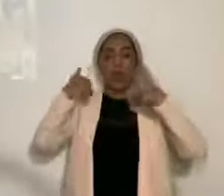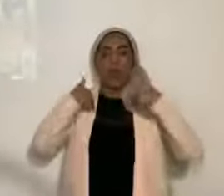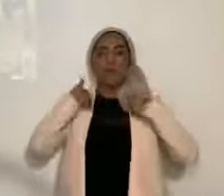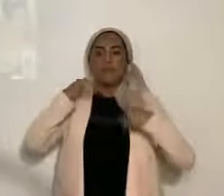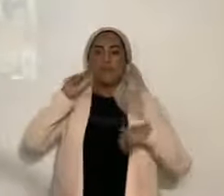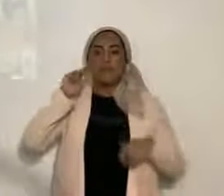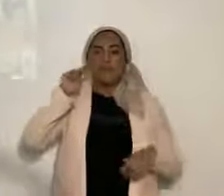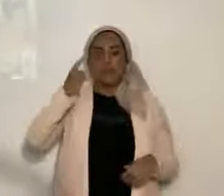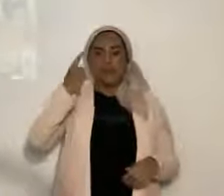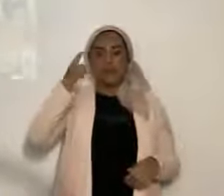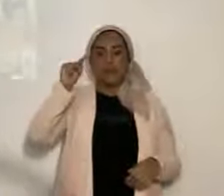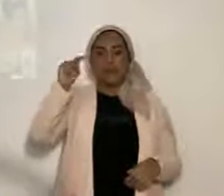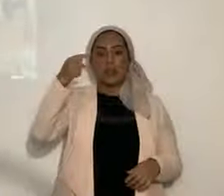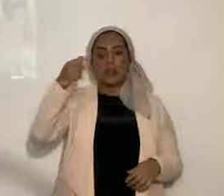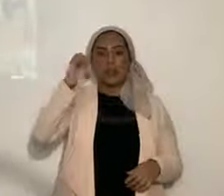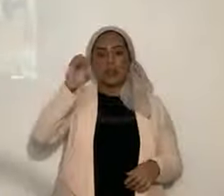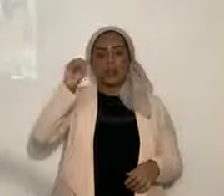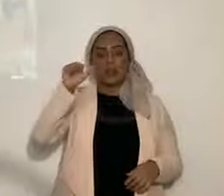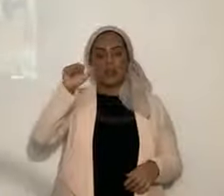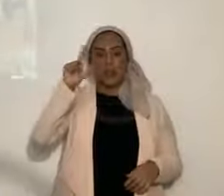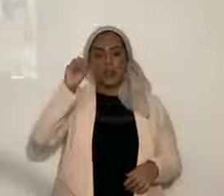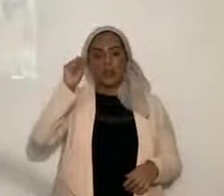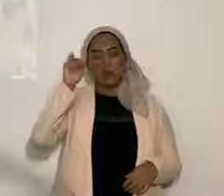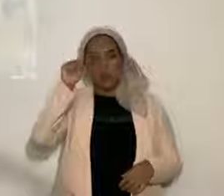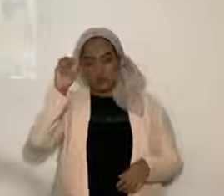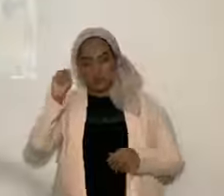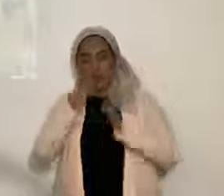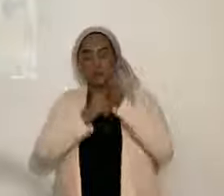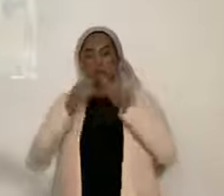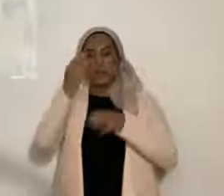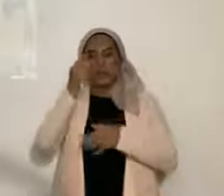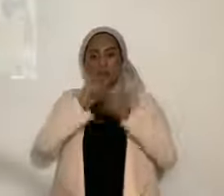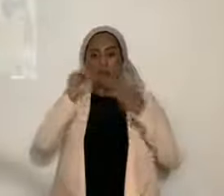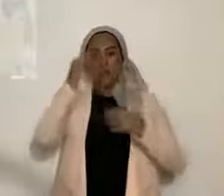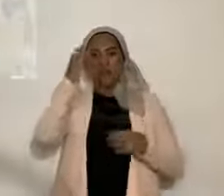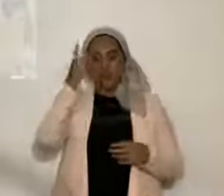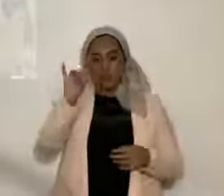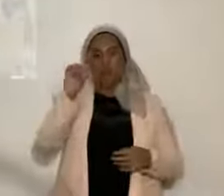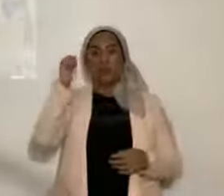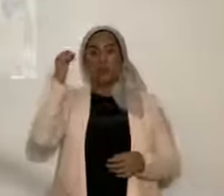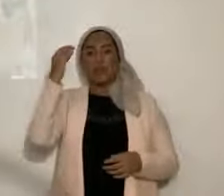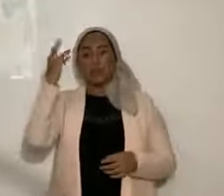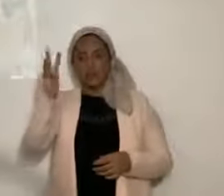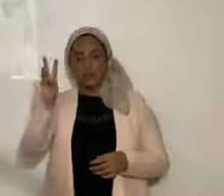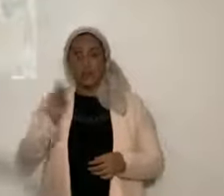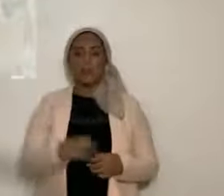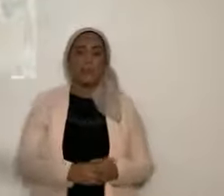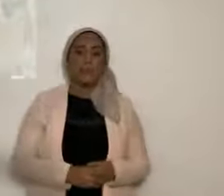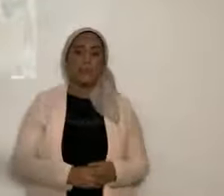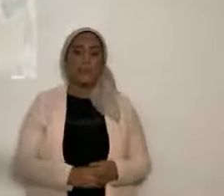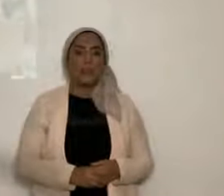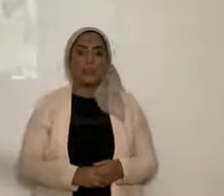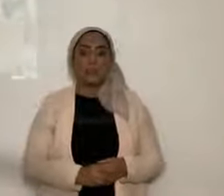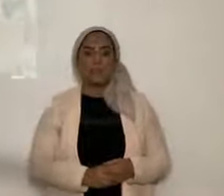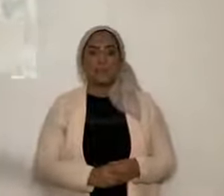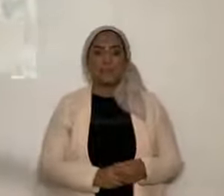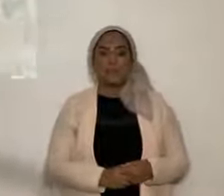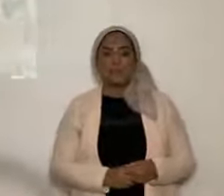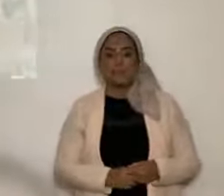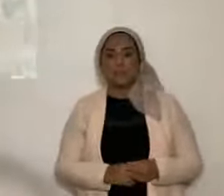Tesalonicenses 4, 16 al 18. La palabra parousia aparece en Mateo 24, 31. Y son 2 toques, son 2